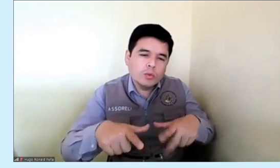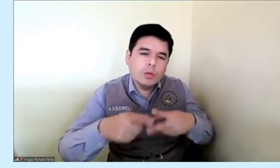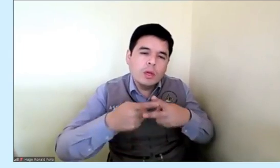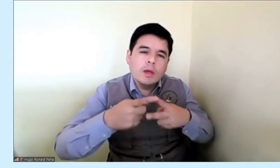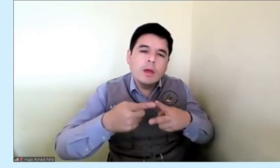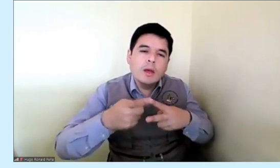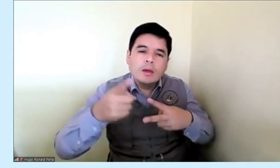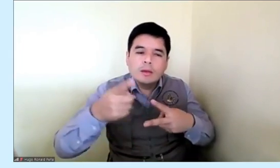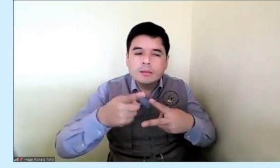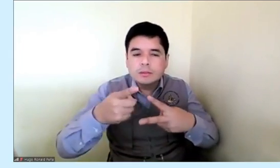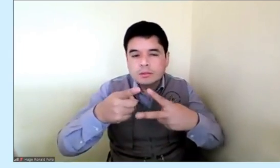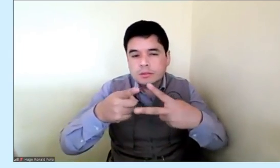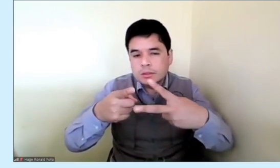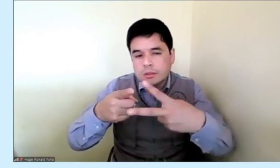Cuando